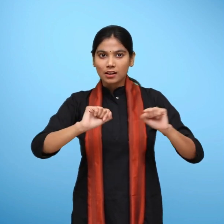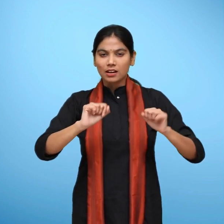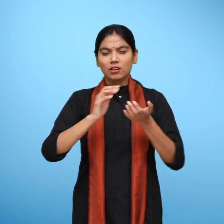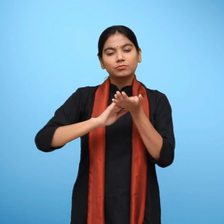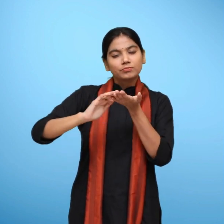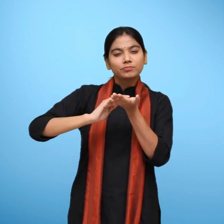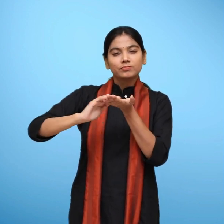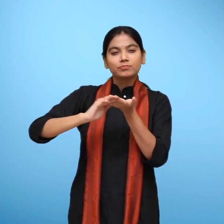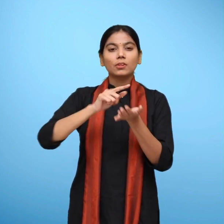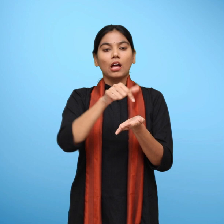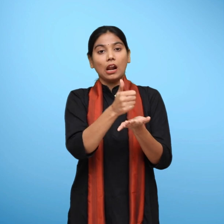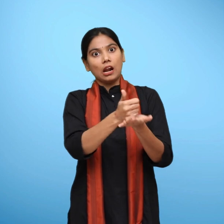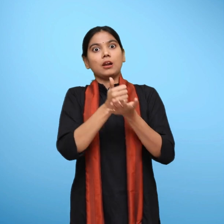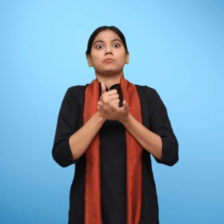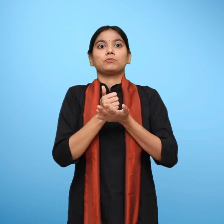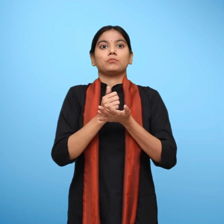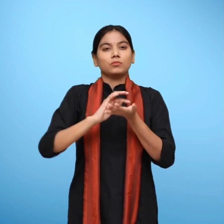ब्रेल में लिखने के लिए प्रोत्साहित